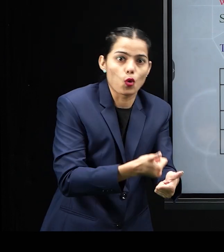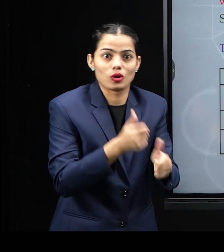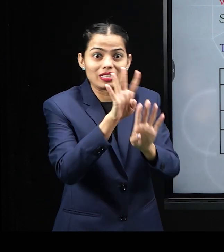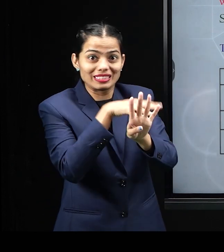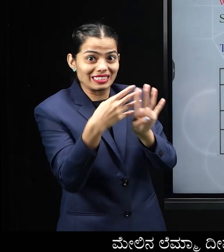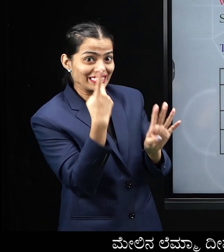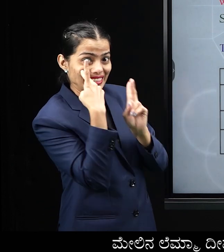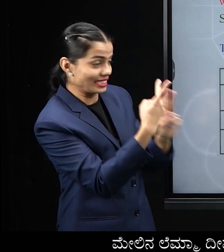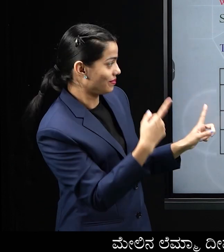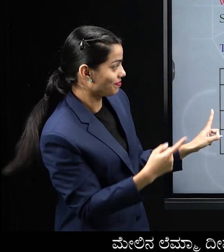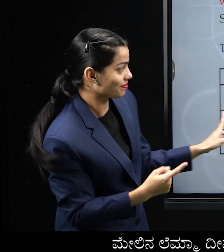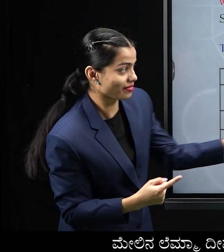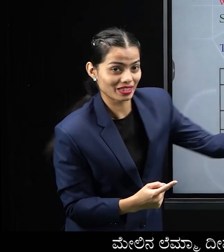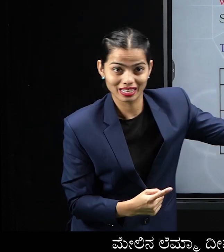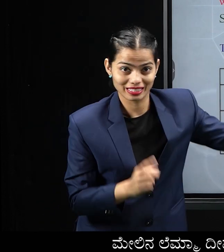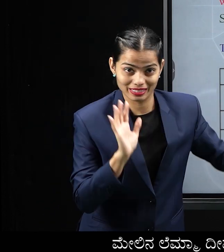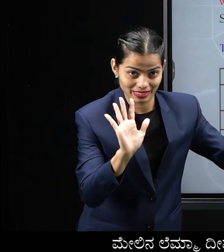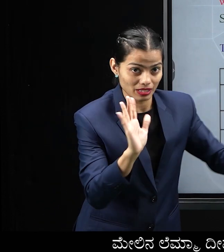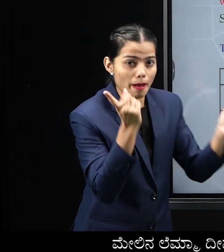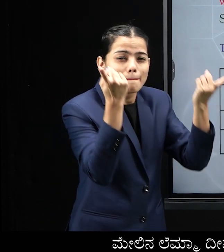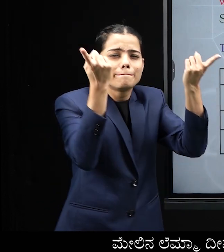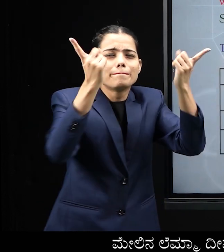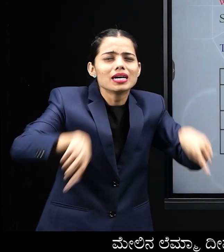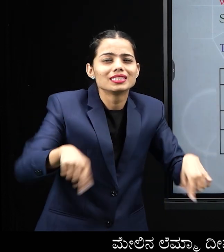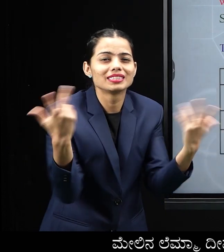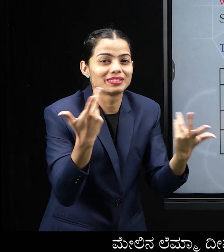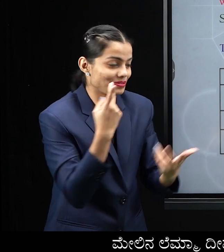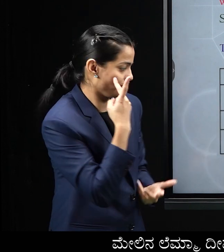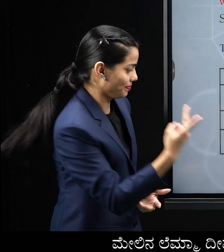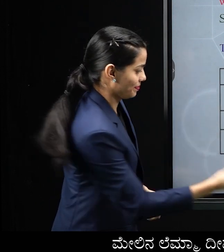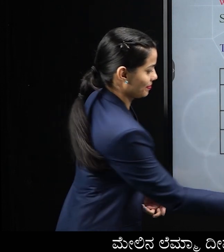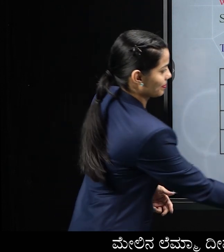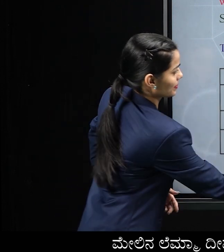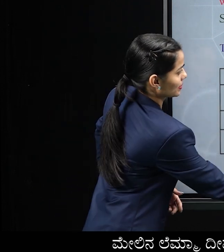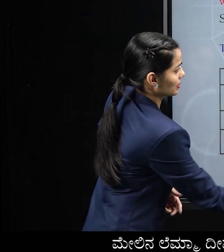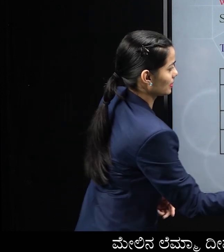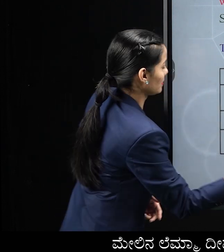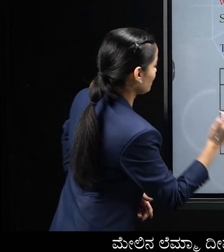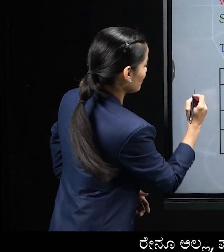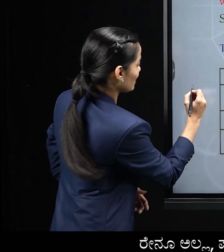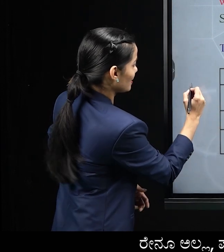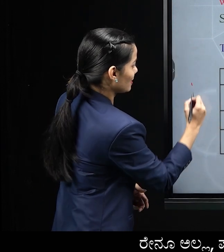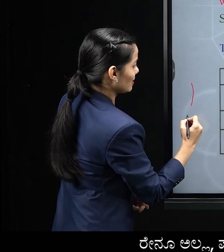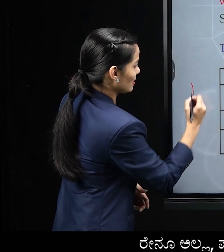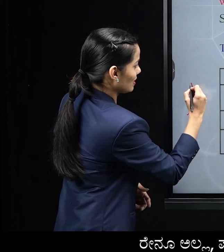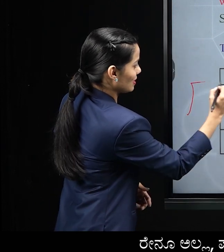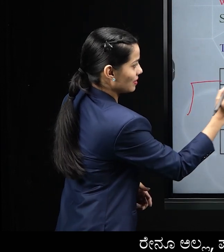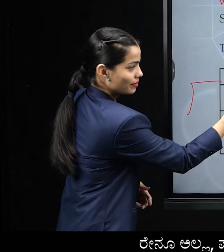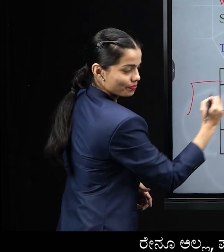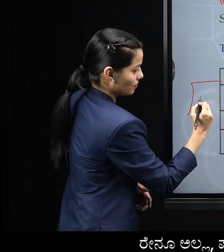ಗಮನಿಸಿ, ಮೇಲಿನ ಲೆಮ್ಮ ದೀರ್ಘ ವಿಭಜನೆಯ ಪ್ರಕ್ರಿಯೆಯ ಪುನರಾವರ್ತನೆಯೇ ಹೊರತು ಬೇರೇನೂ ಅಲ್ಲ.